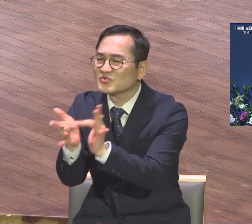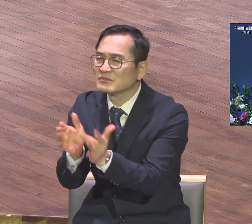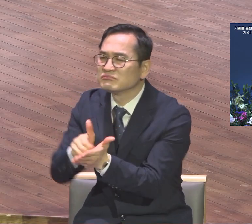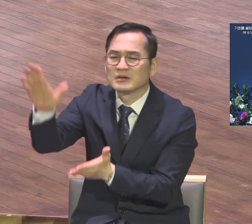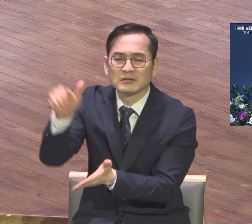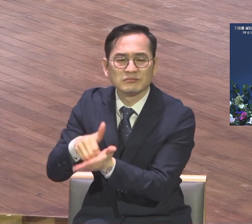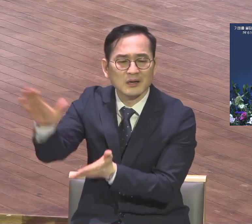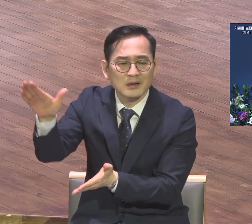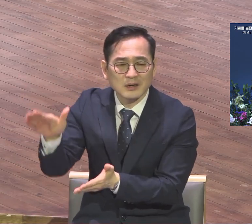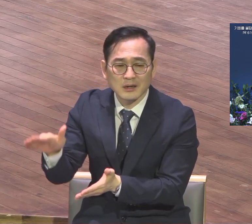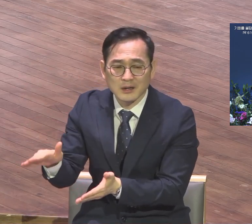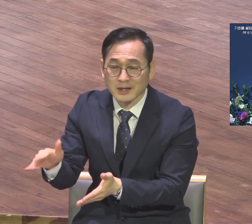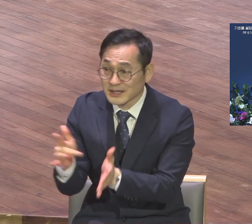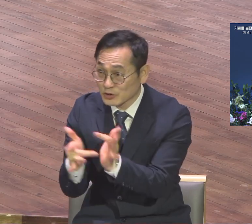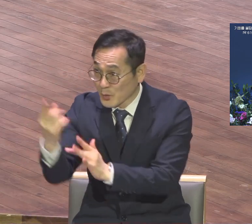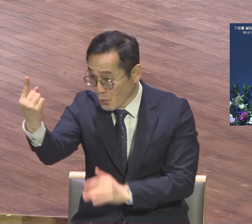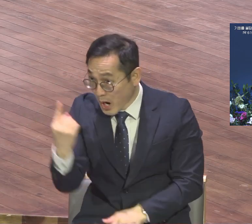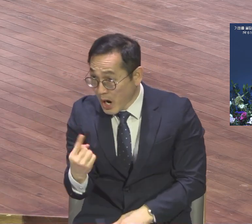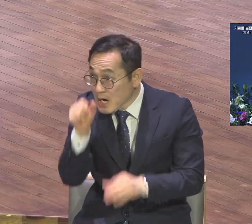나사렛 사람들이 얘기 나오죠.